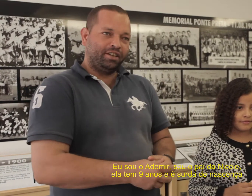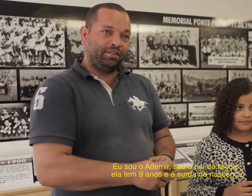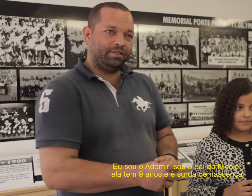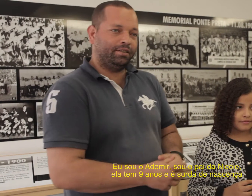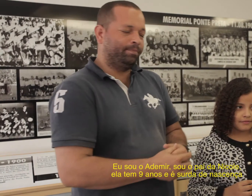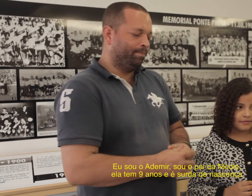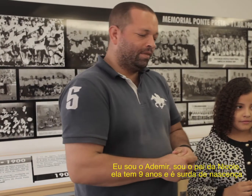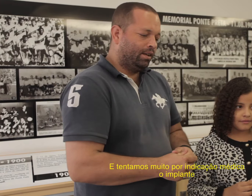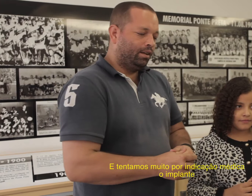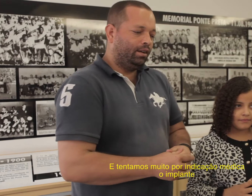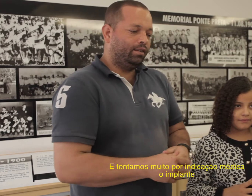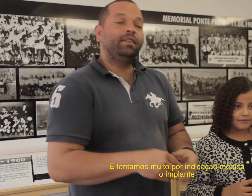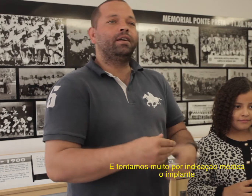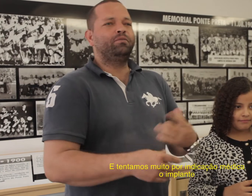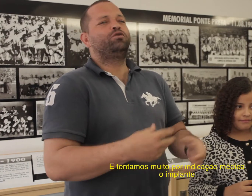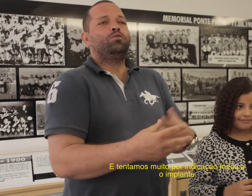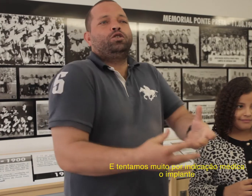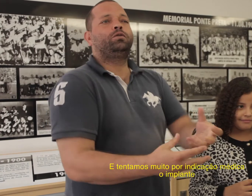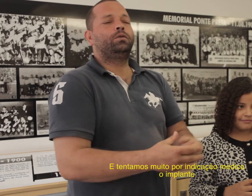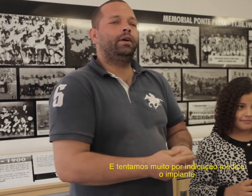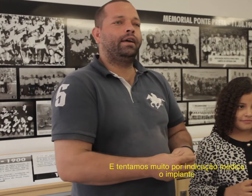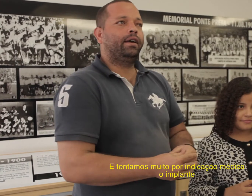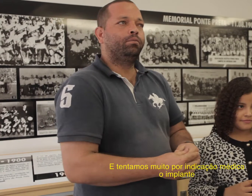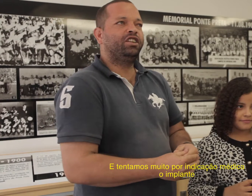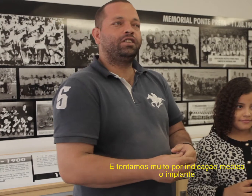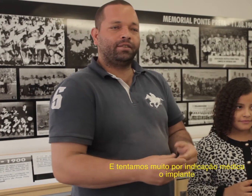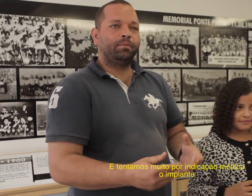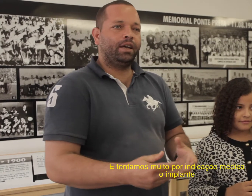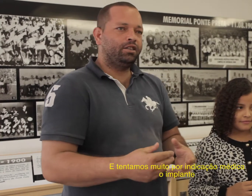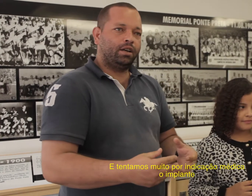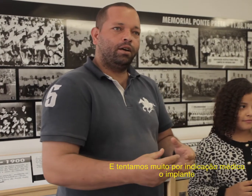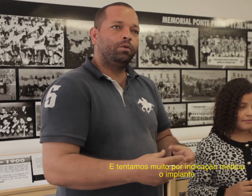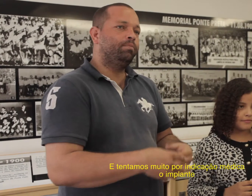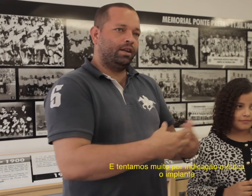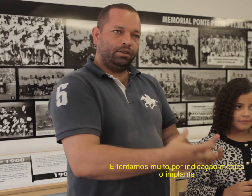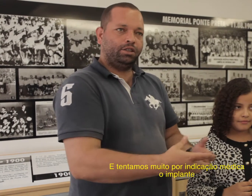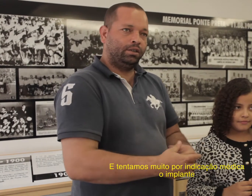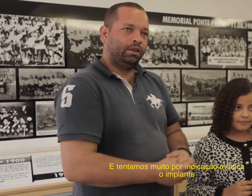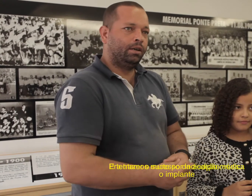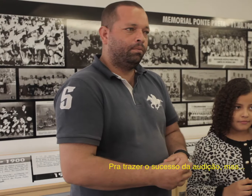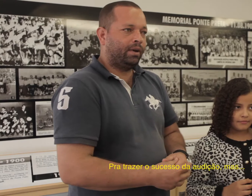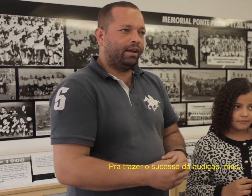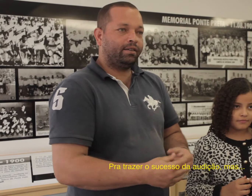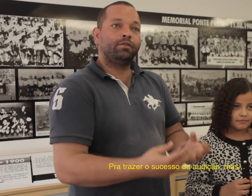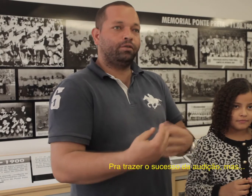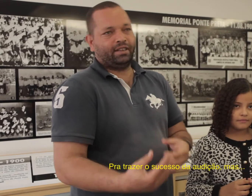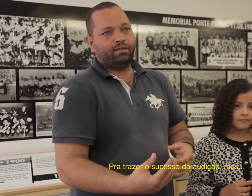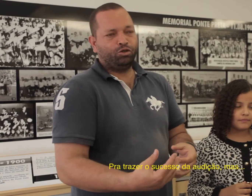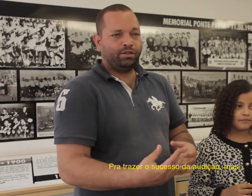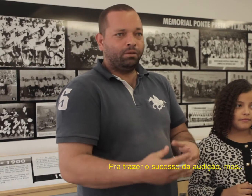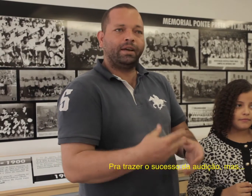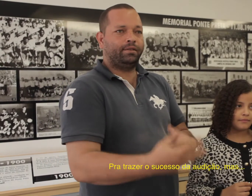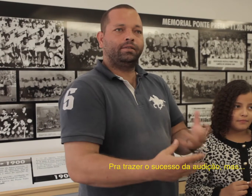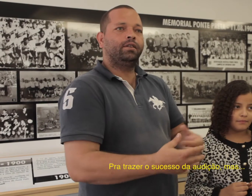surda de nascença. E tentamos muito, por indicação médica, o implante para trazer o sucesso